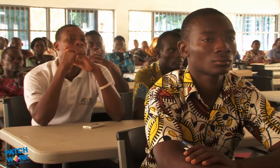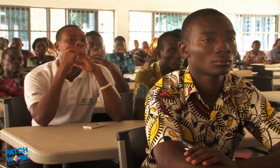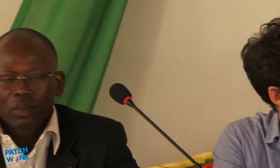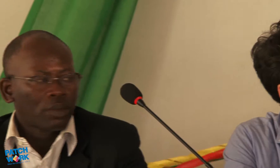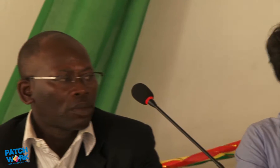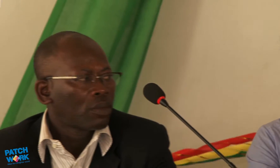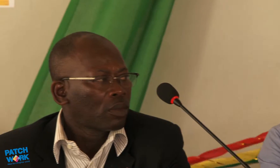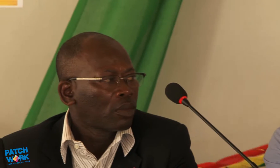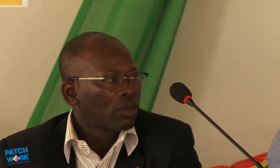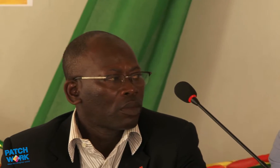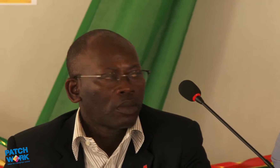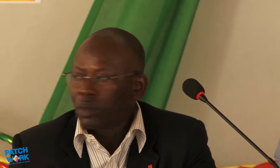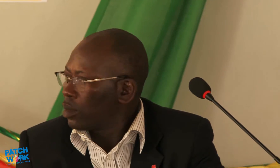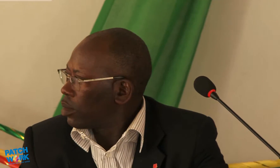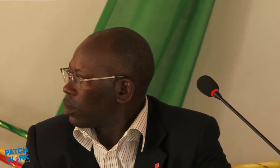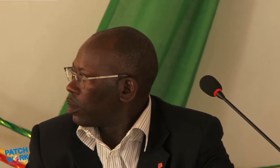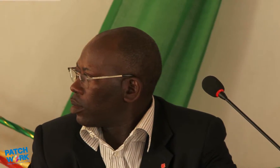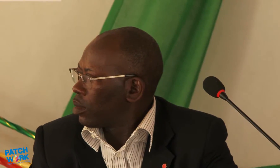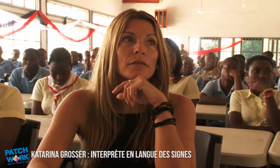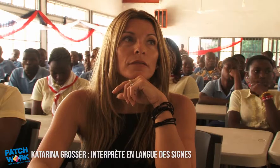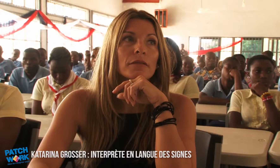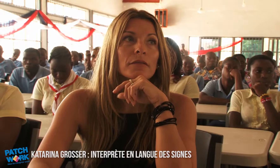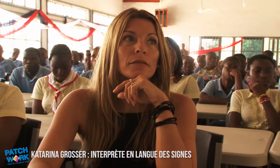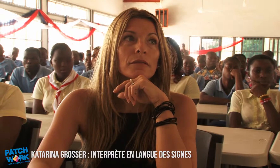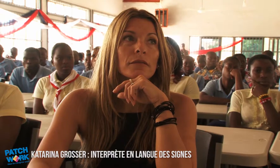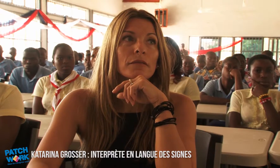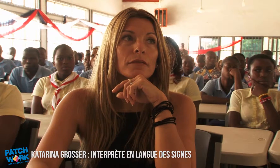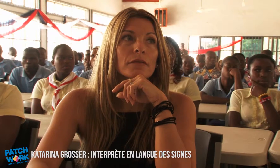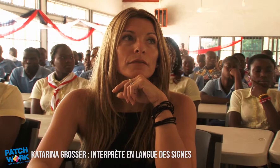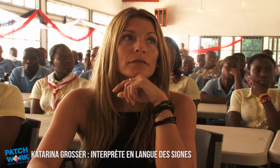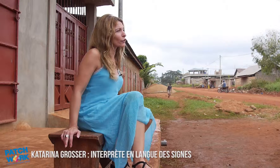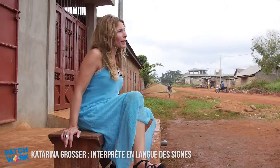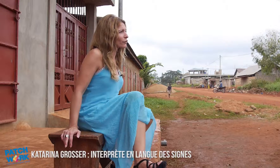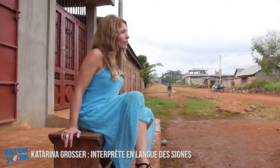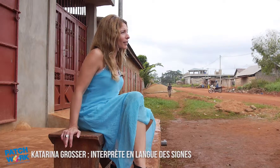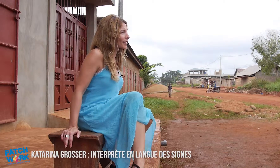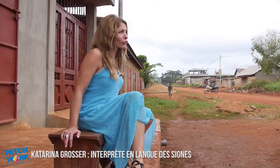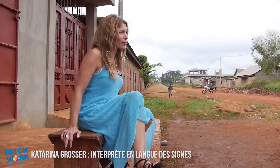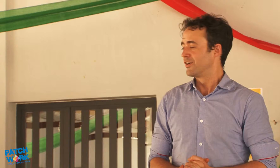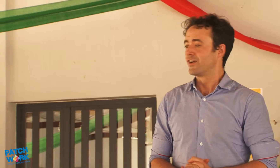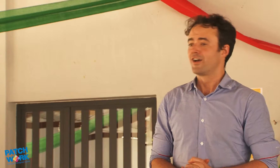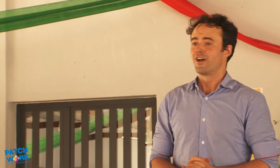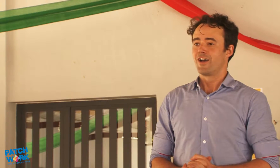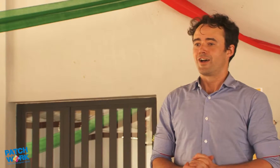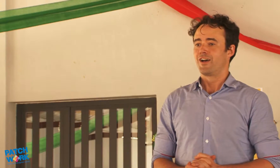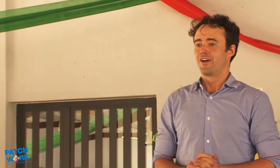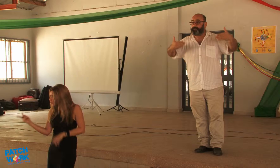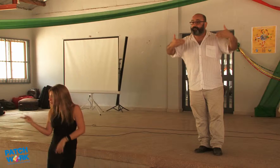Nous assistons à Cotonou au colloque international sur l'interprétation en langue des signes où participent 4 partenaires, 4 pays, le Canada, la France,